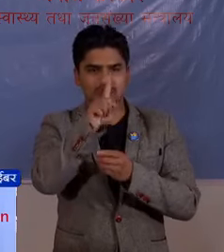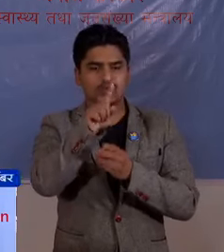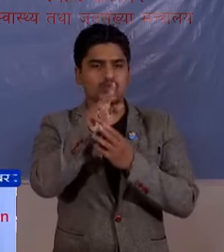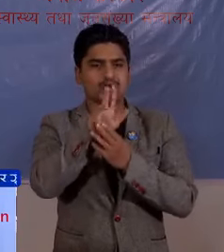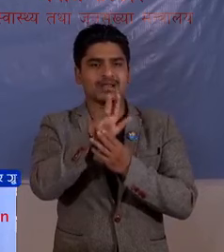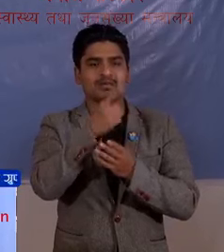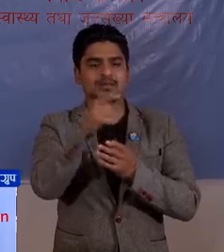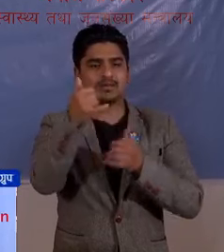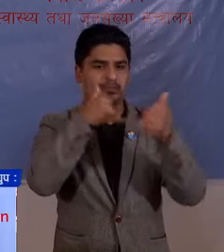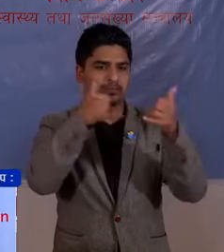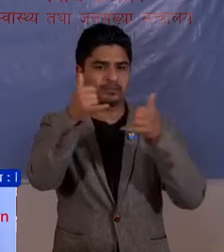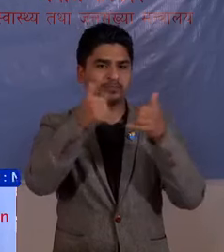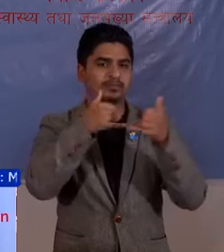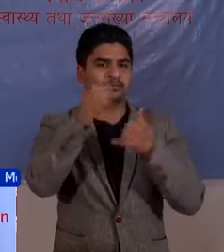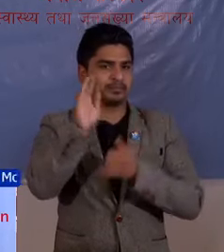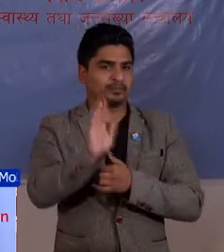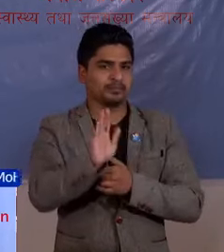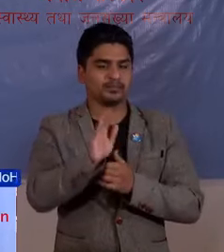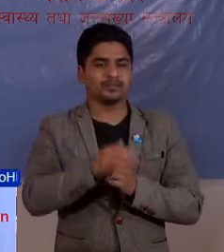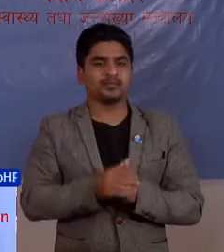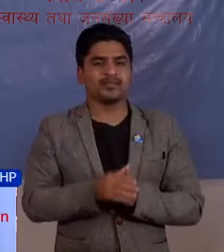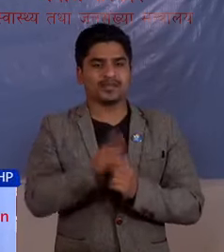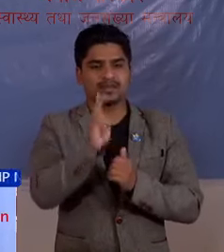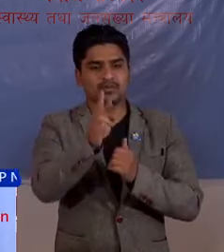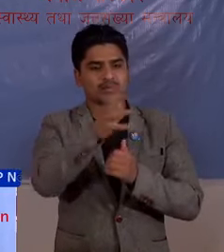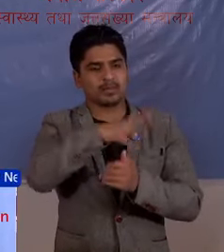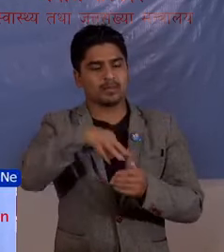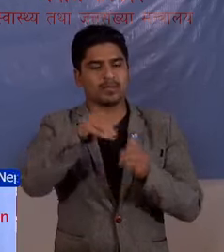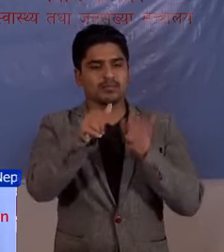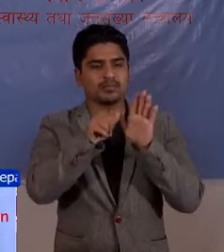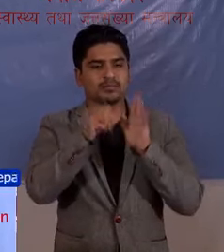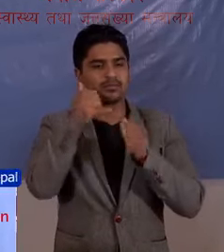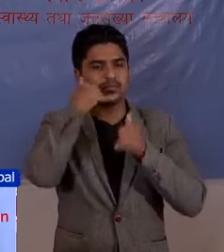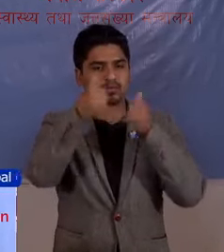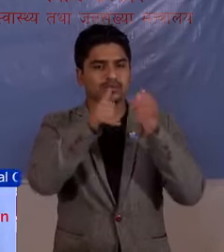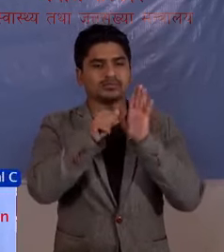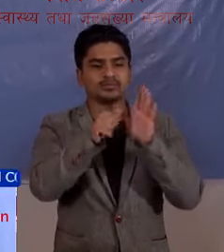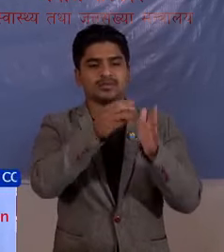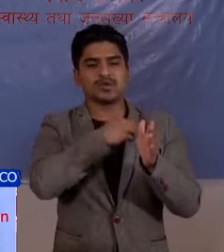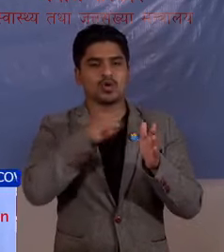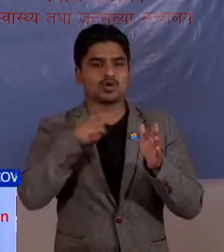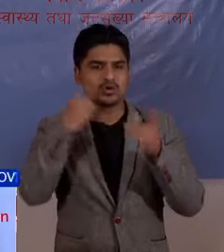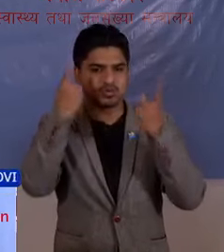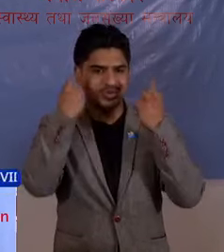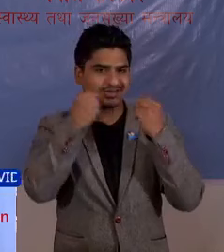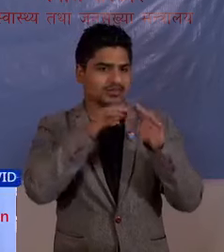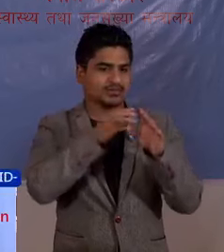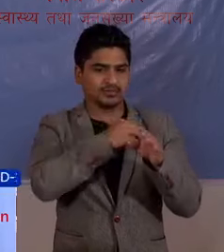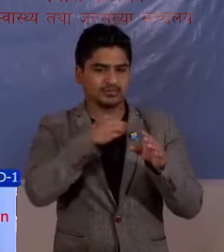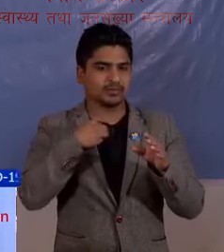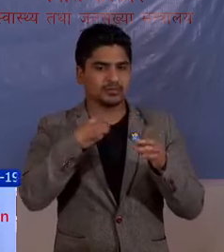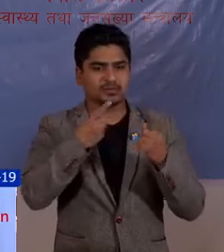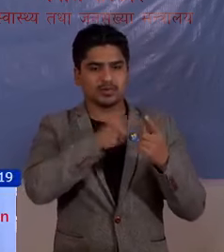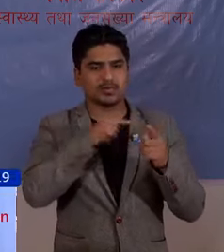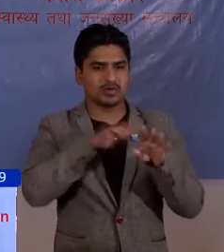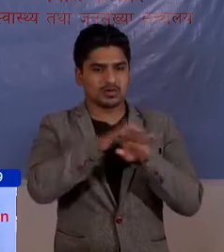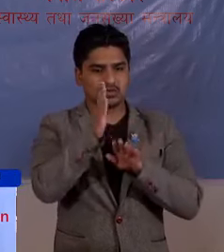2,119 कलहरू हामीलाई प्राप्त भएका छन्। ती सबै कलहरूको हाम्रा चिकित्सक तथा स्वास्थ्यकर्मी